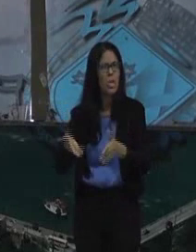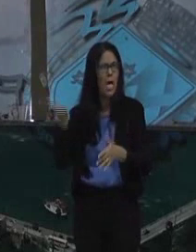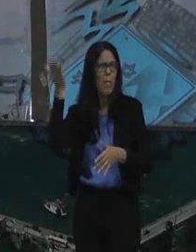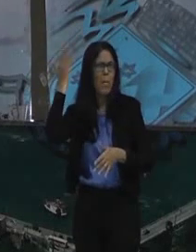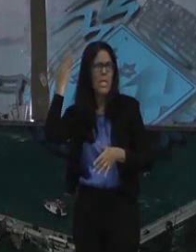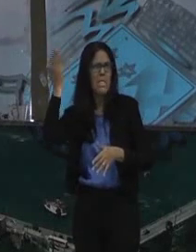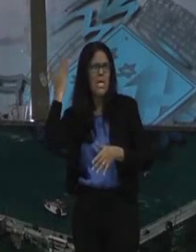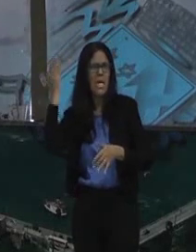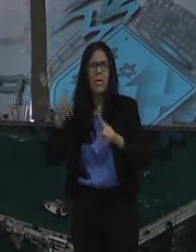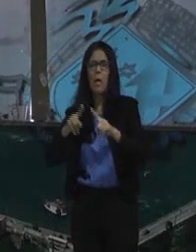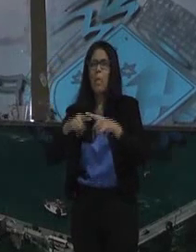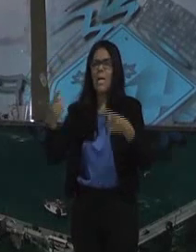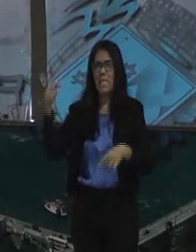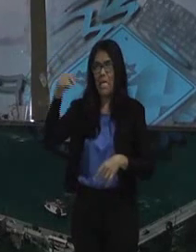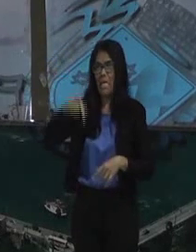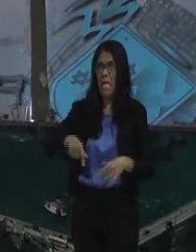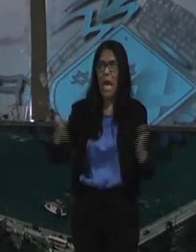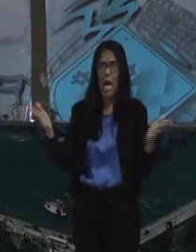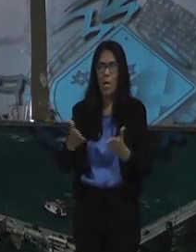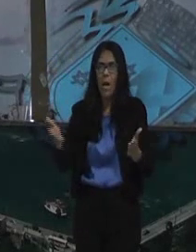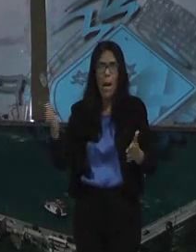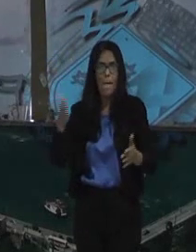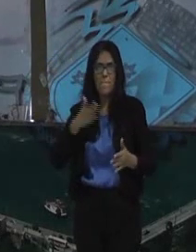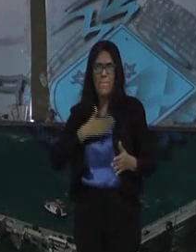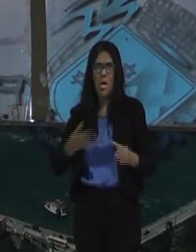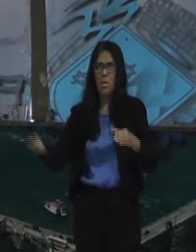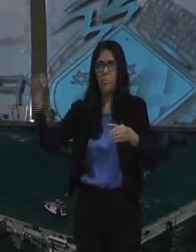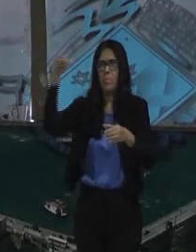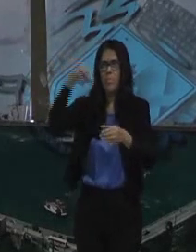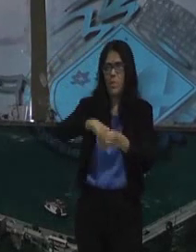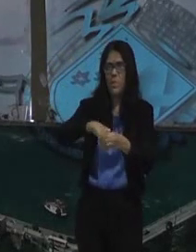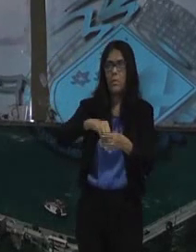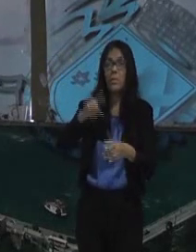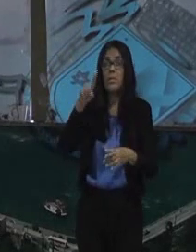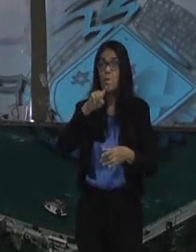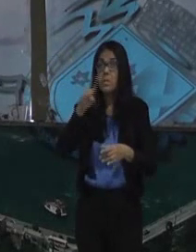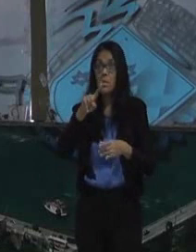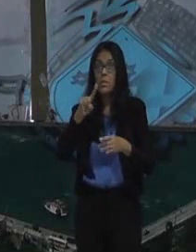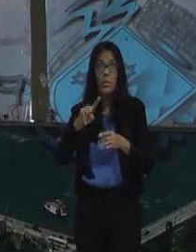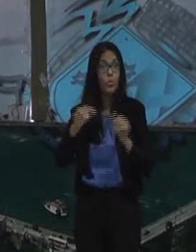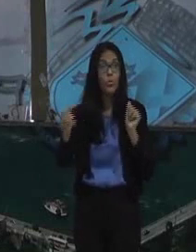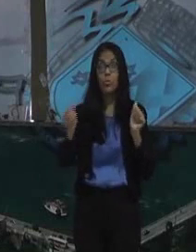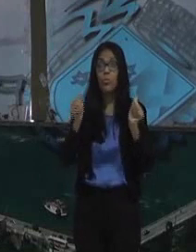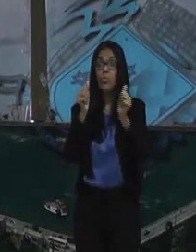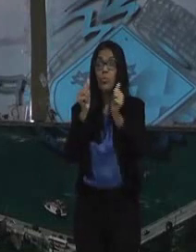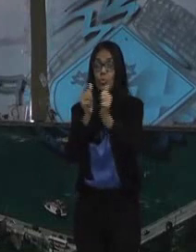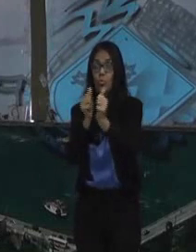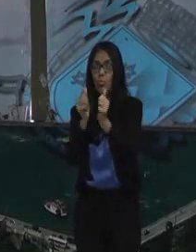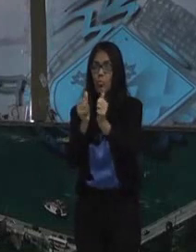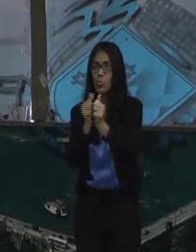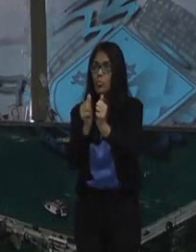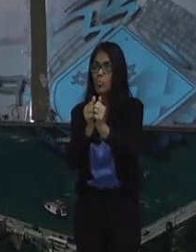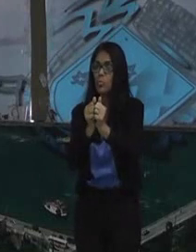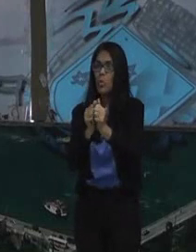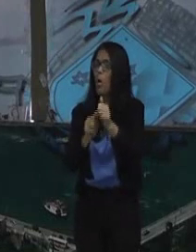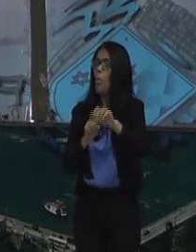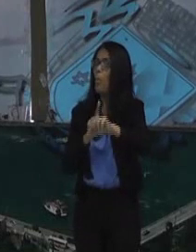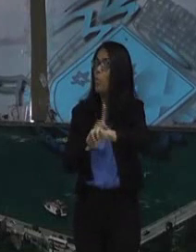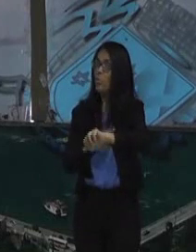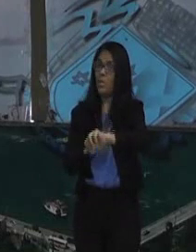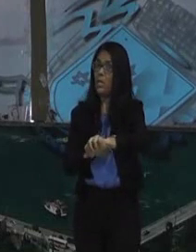dos senhores vereadores pertence. Nós estamos aqui passando uma chuva e todos nós